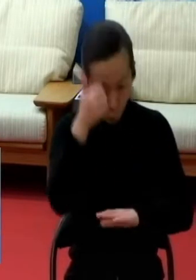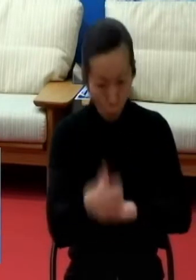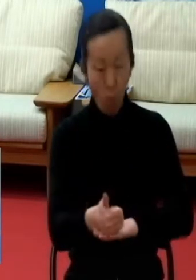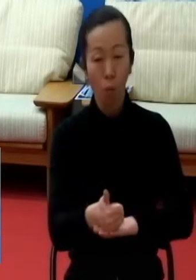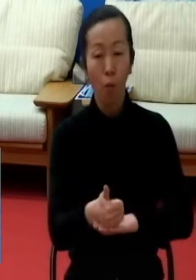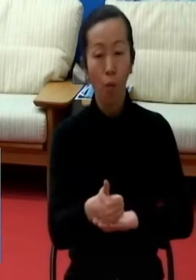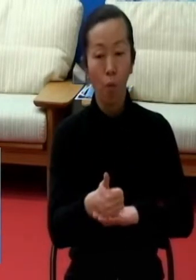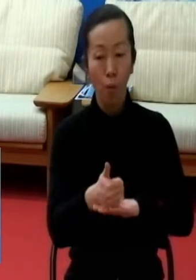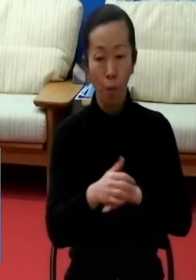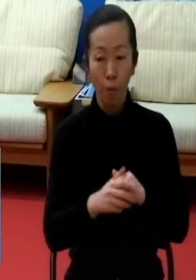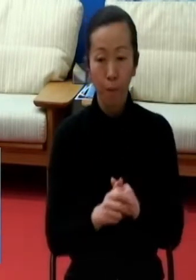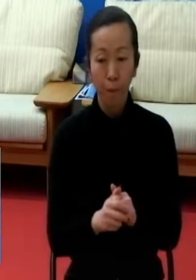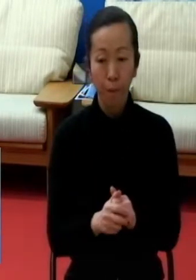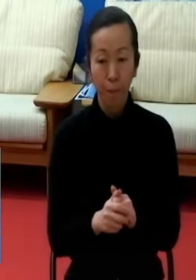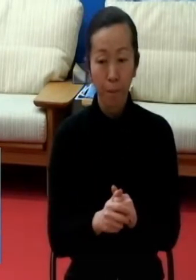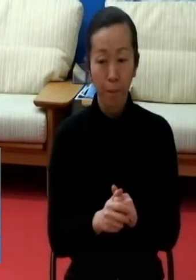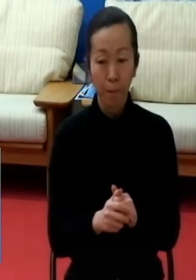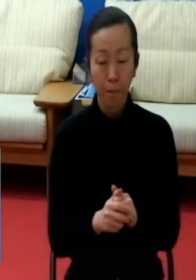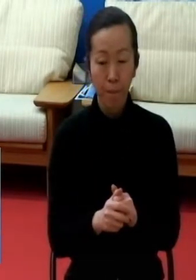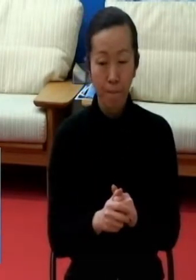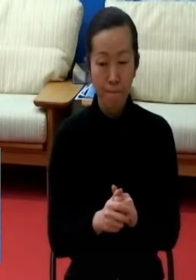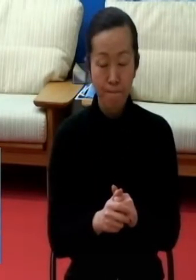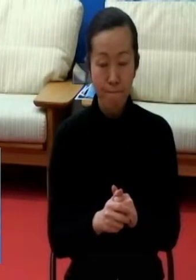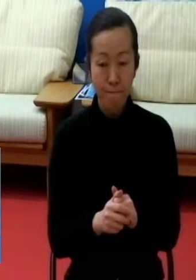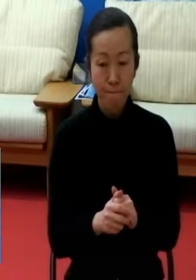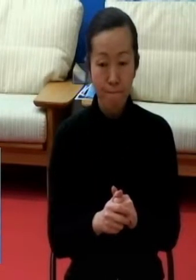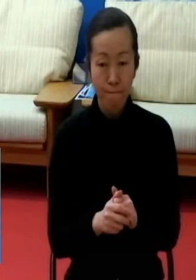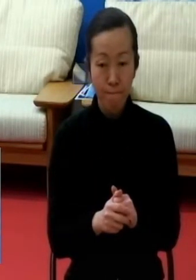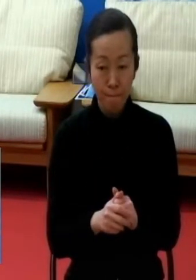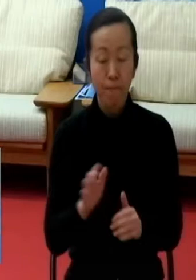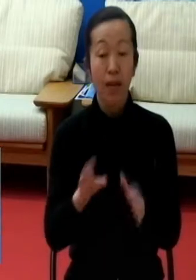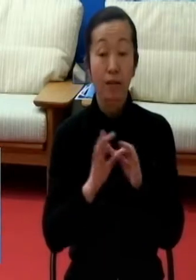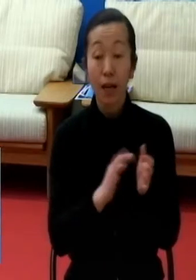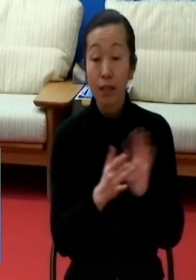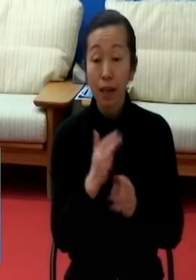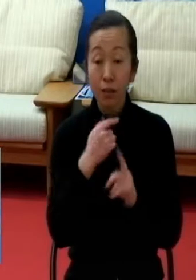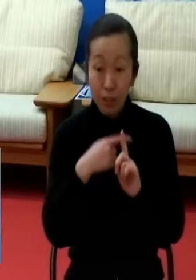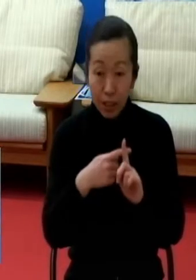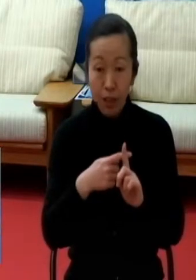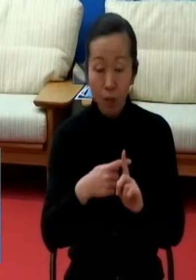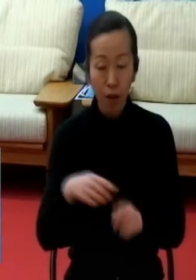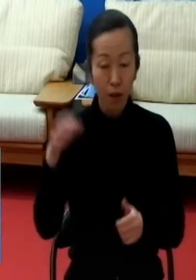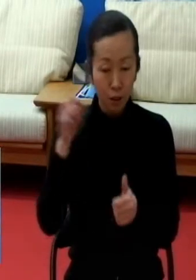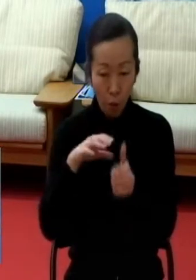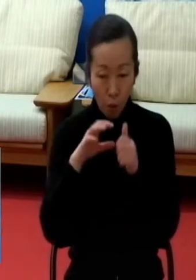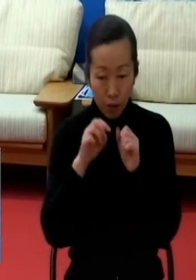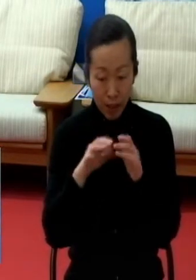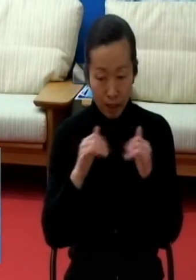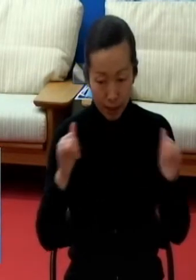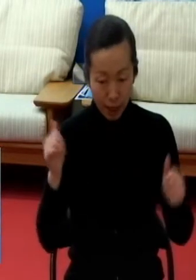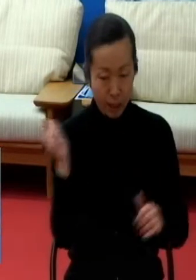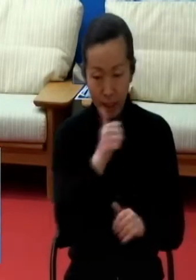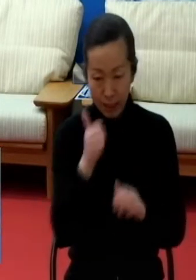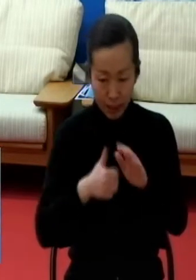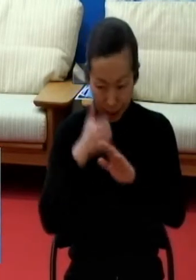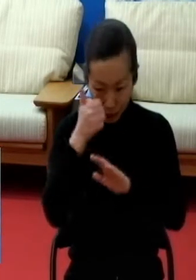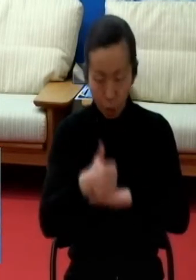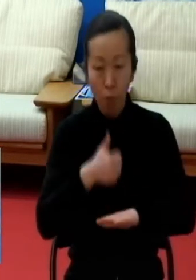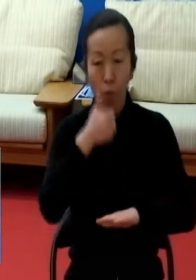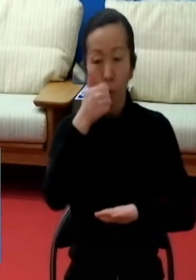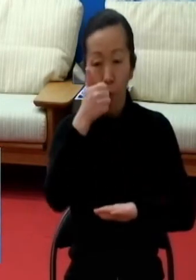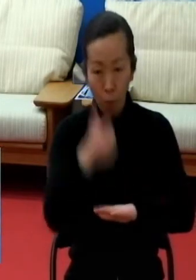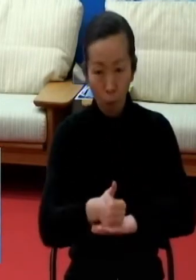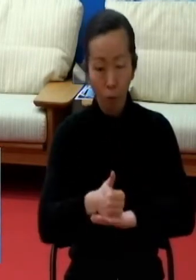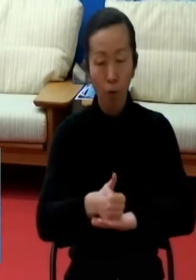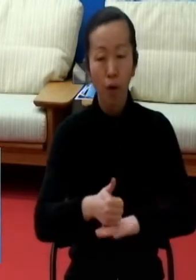。 예, 그래서 예수 그리스도는 선지자 제사장 왕 ですから、イエス・キリストは預言者祭司 예, 長 모든 王 문제 です。 해결자이죠. すべての